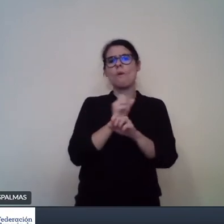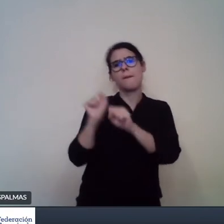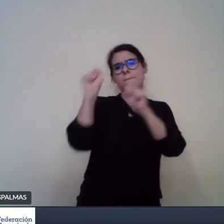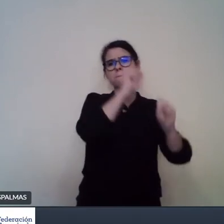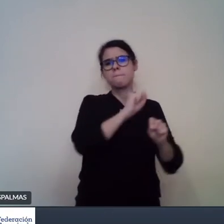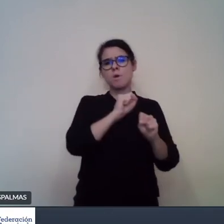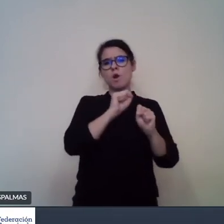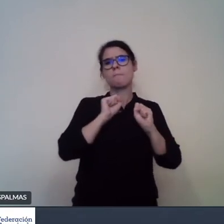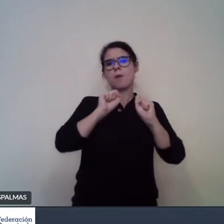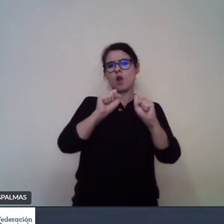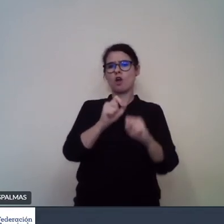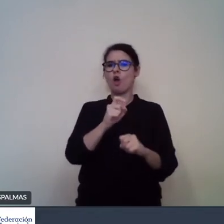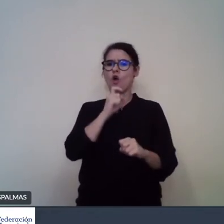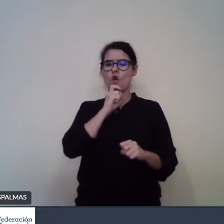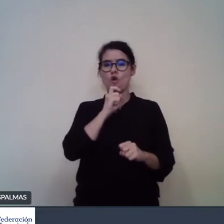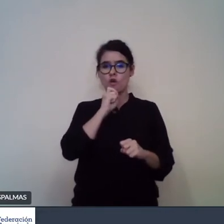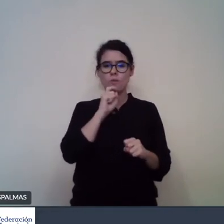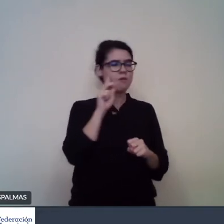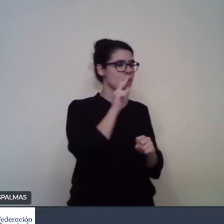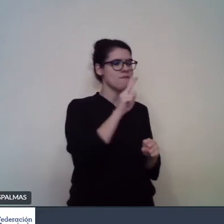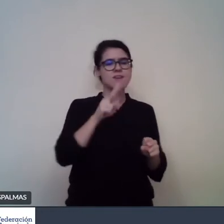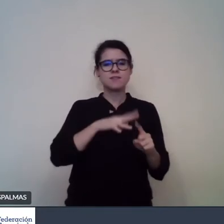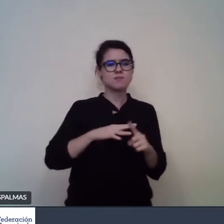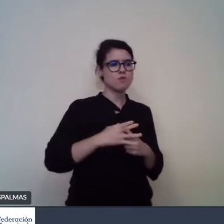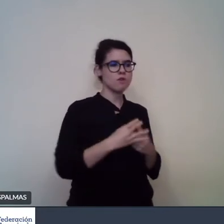Lo lee bien y corta el aro.